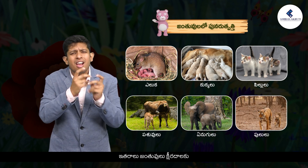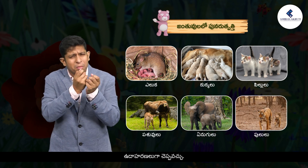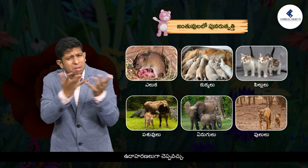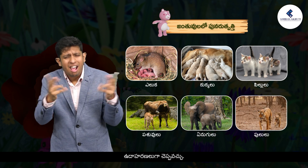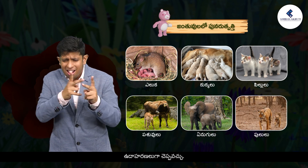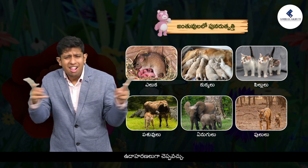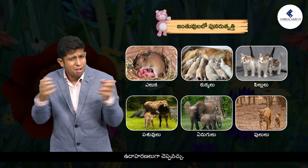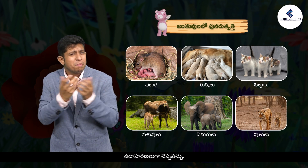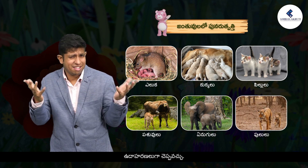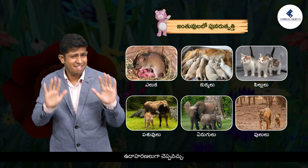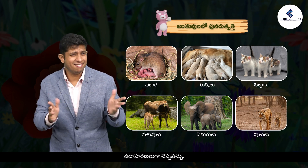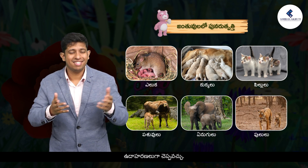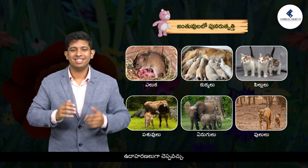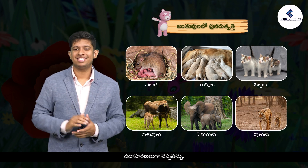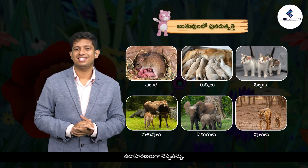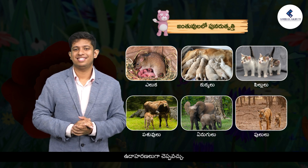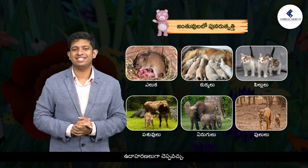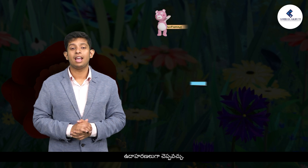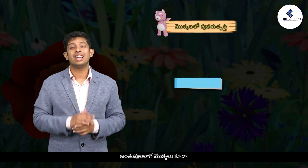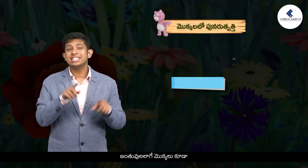క్షీరదాలకు ఉదాహరణలుగా చెప్పవచ్చు.